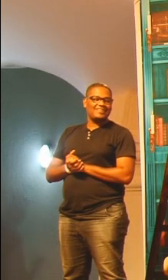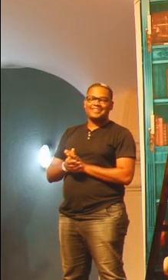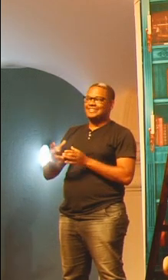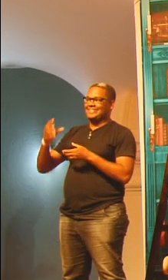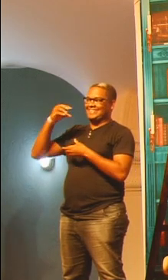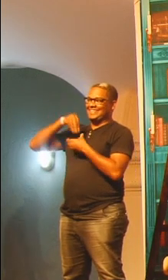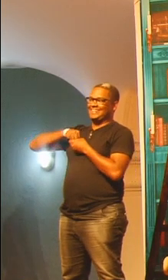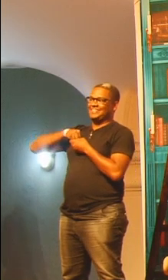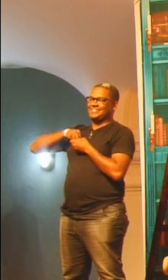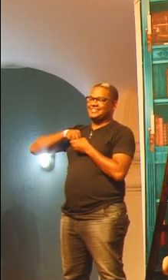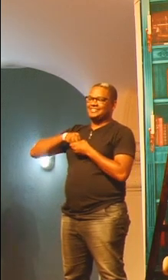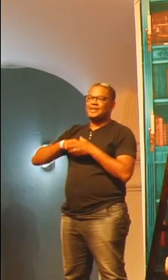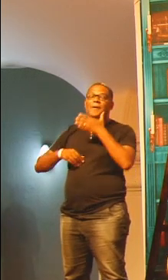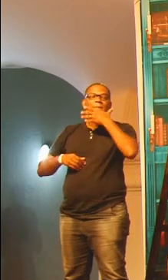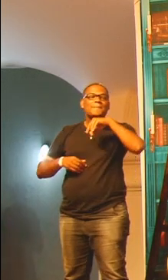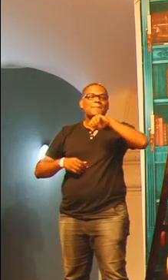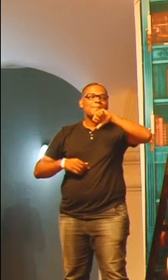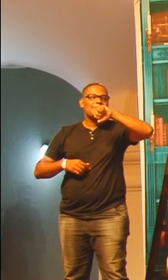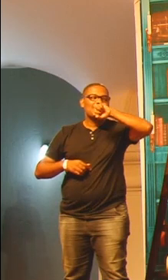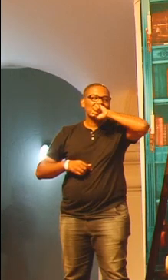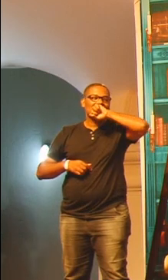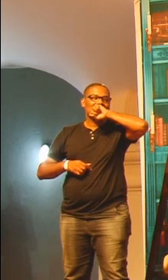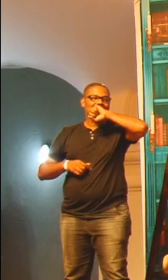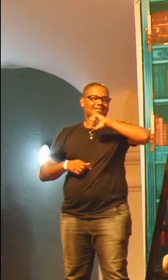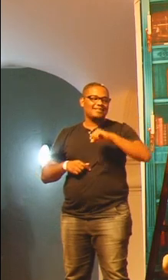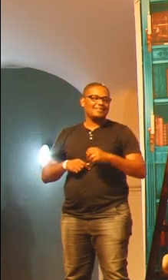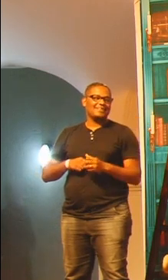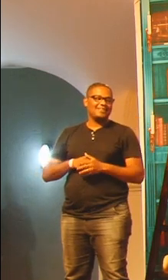Dentro. Pai.